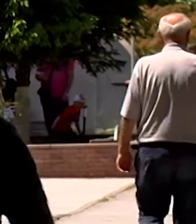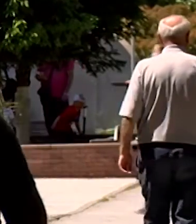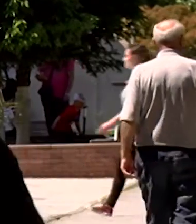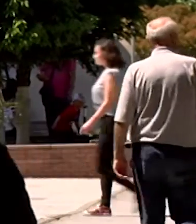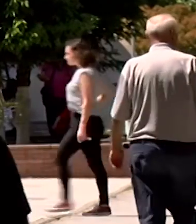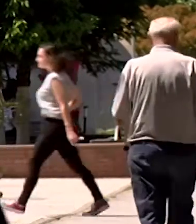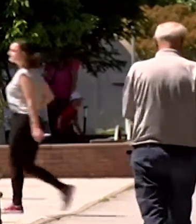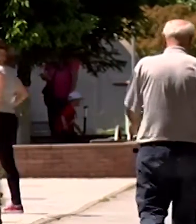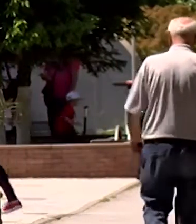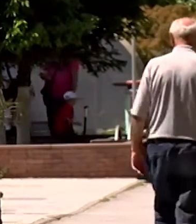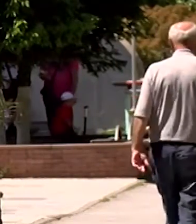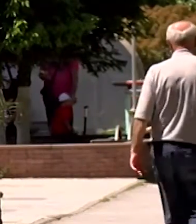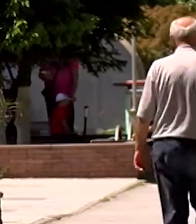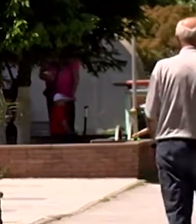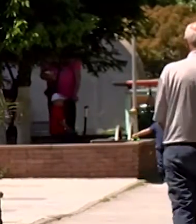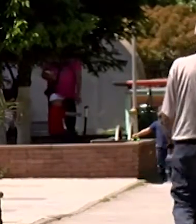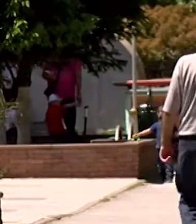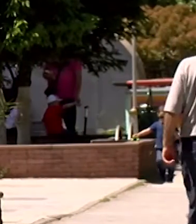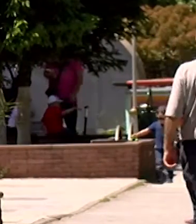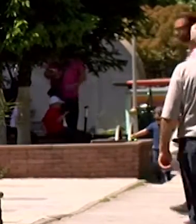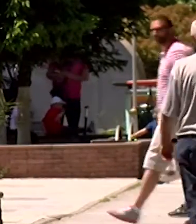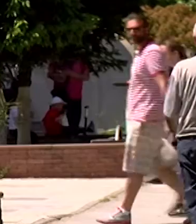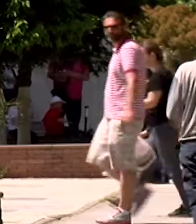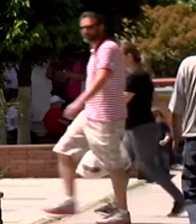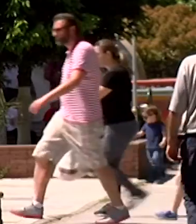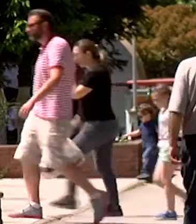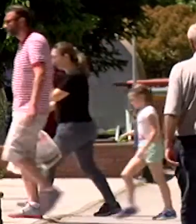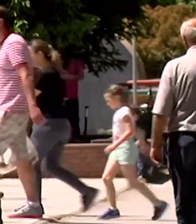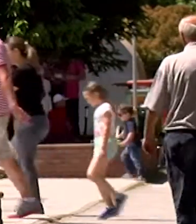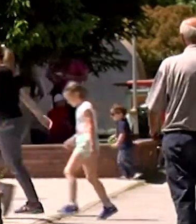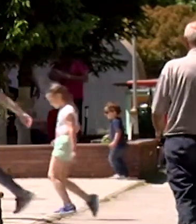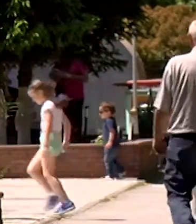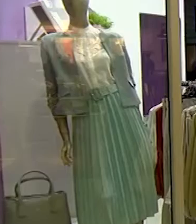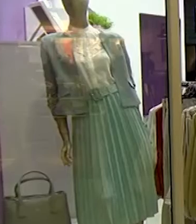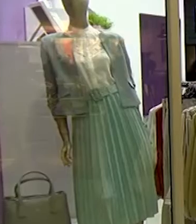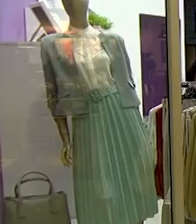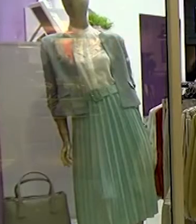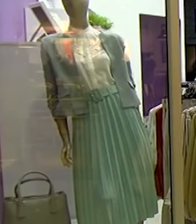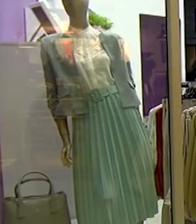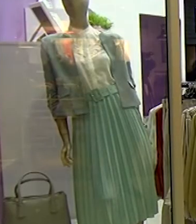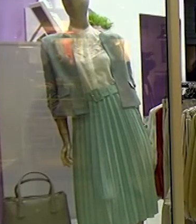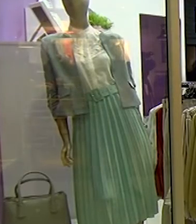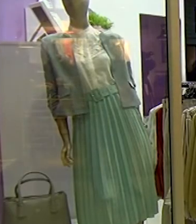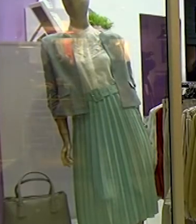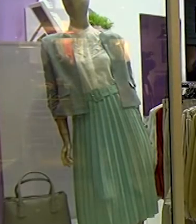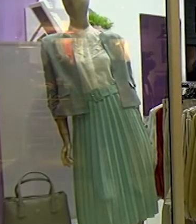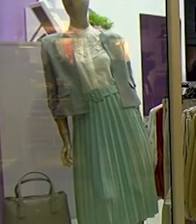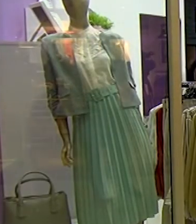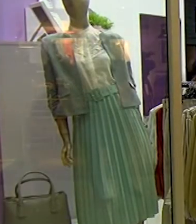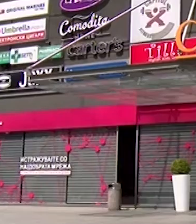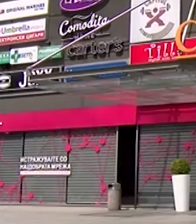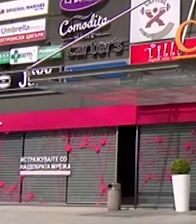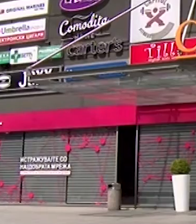ќе продолжат да функционираат со пол капацитет за заштита на населението од вирусот, велат од Советот. Освен заштитата на работничките права,